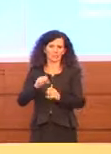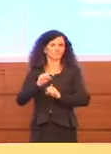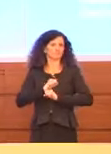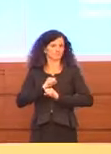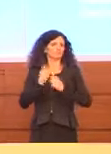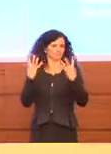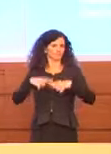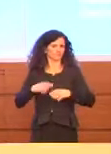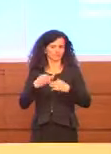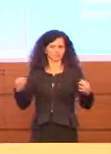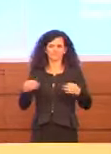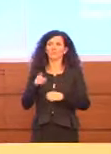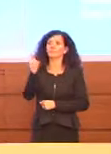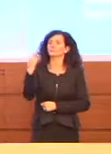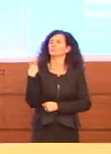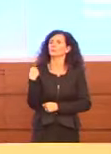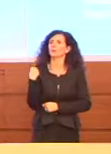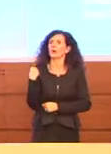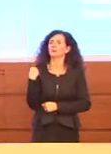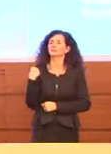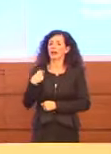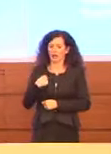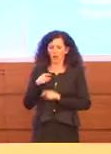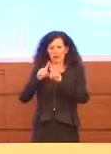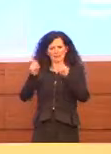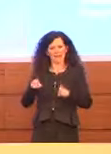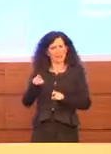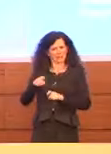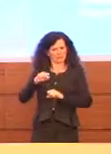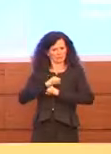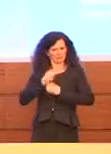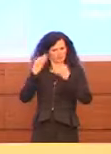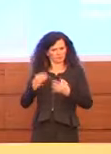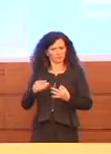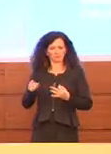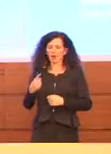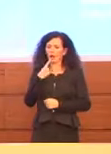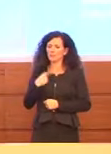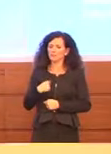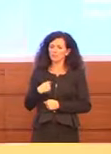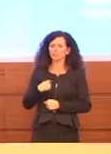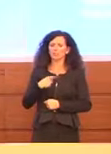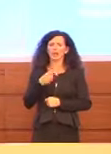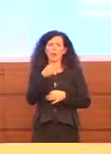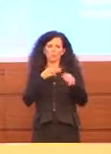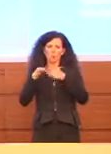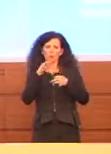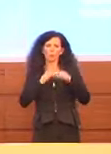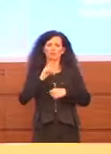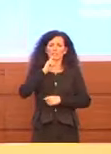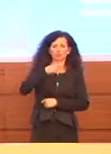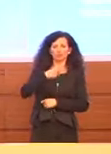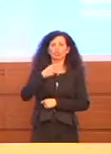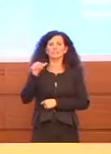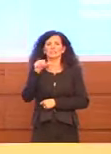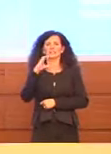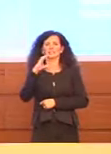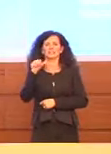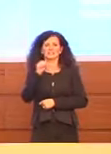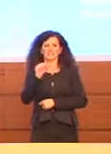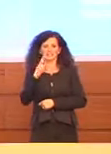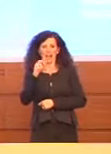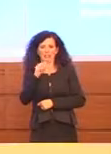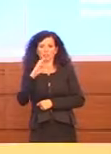oltre mi dice se io faccio un test affidabile quel test affidabile mi dice che o le immunoglobuline g per i suns covi 2 cosa devo fare